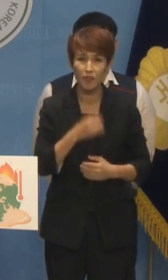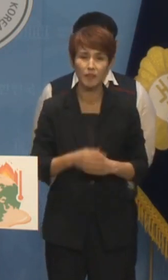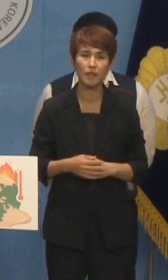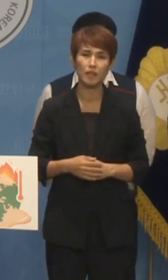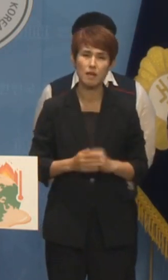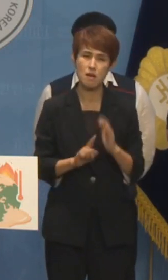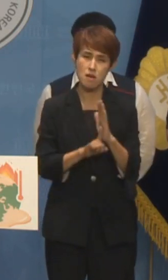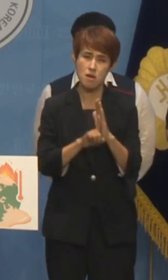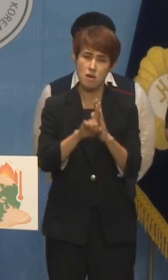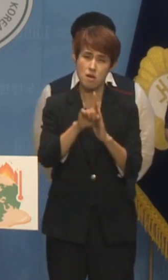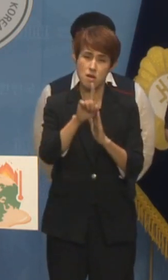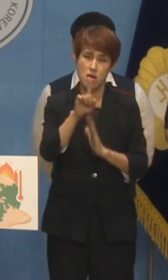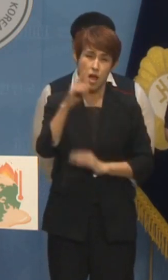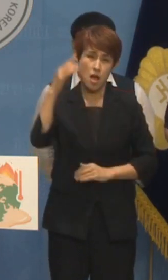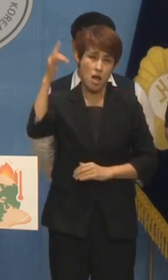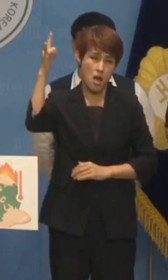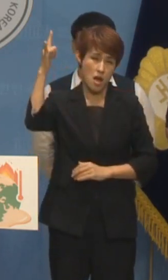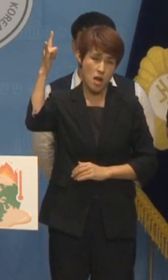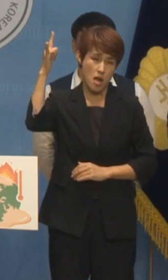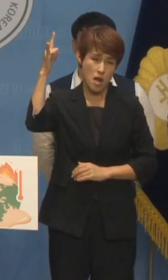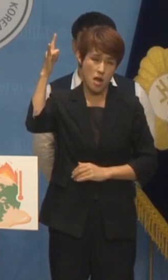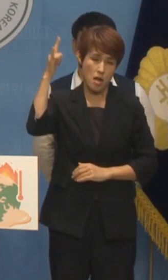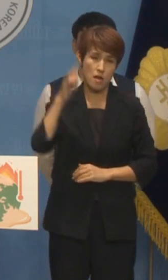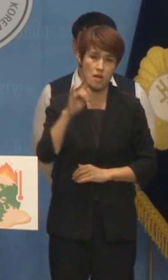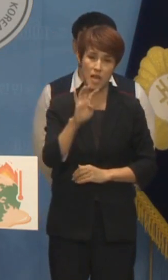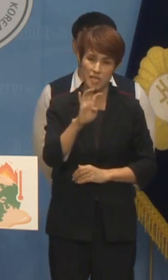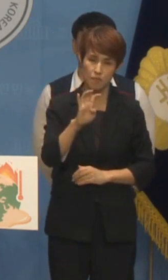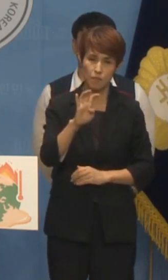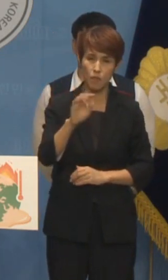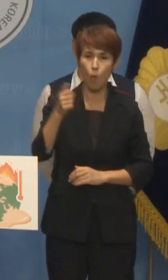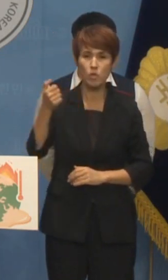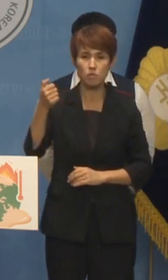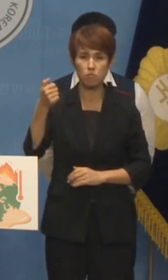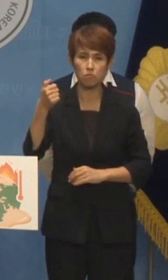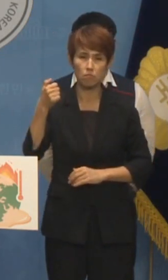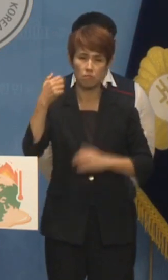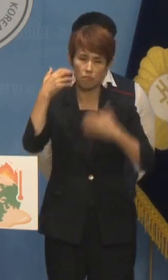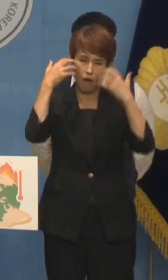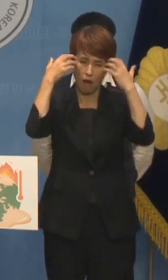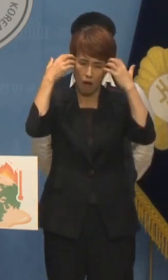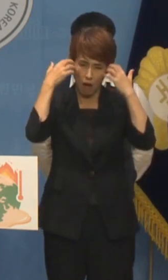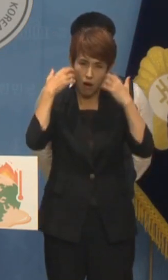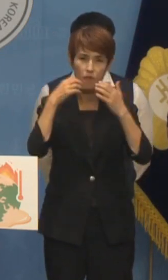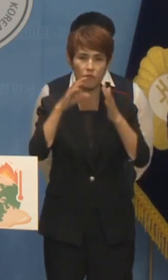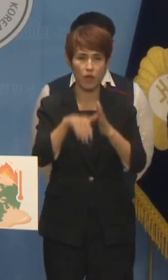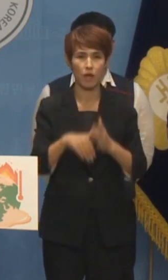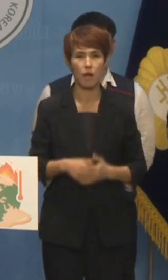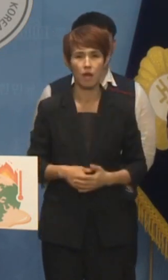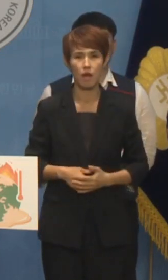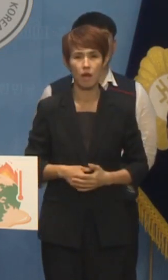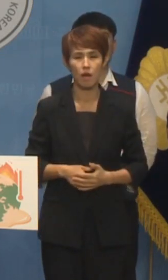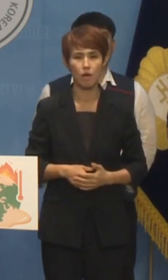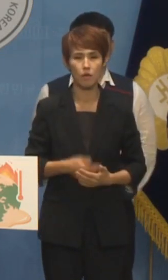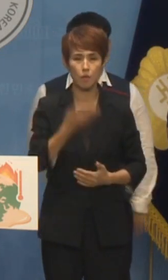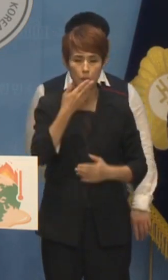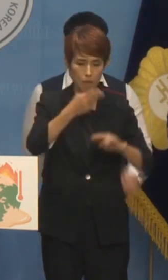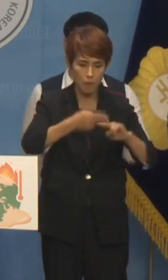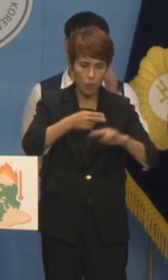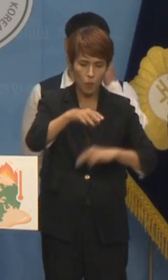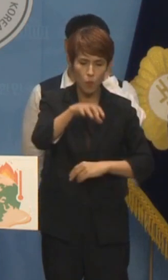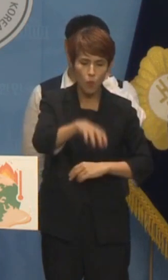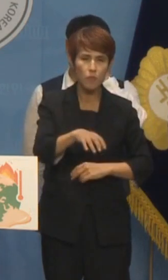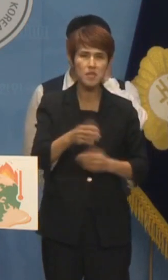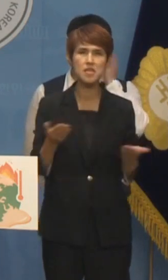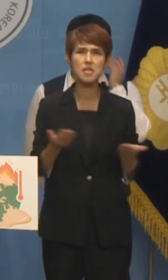40, 50도의 뜨거운 때약볕에서 내지는 50도 이상의 습도와 온도가 높은 급식소에서 일을 한다고 상상을